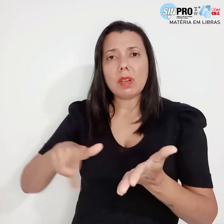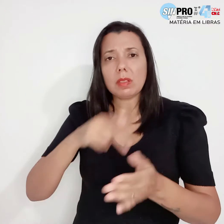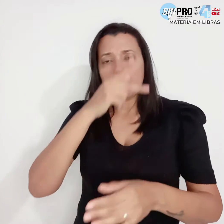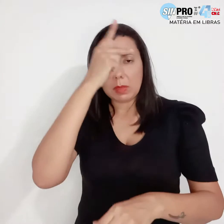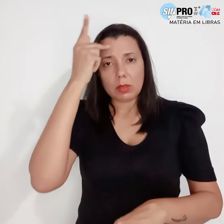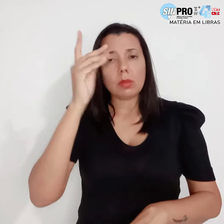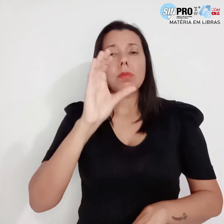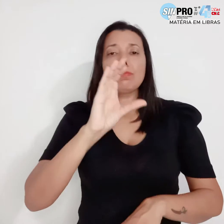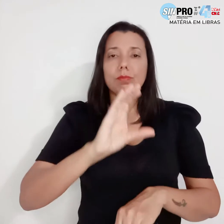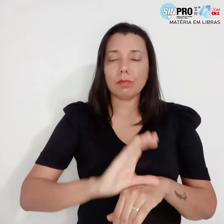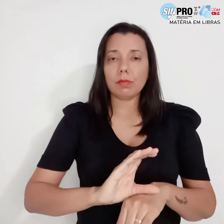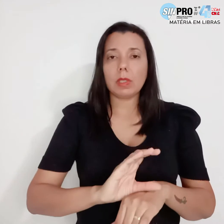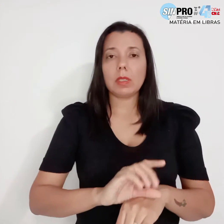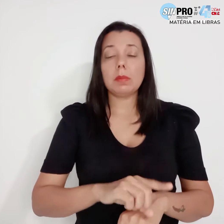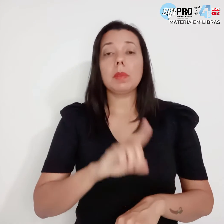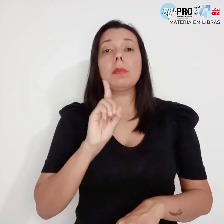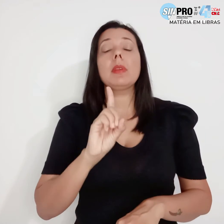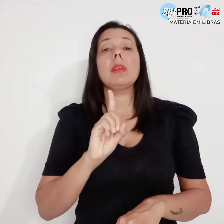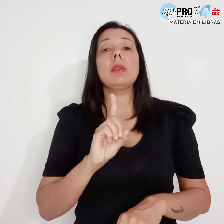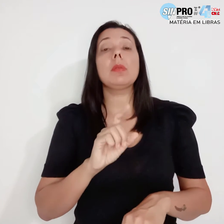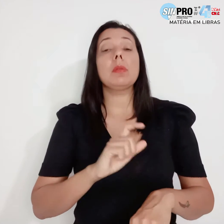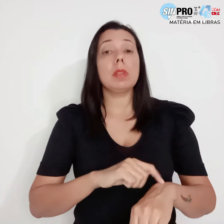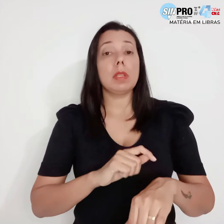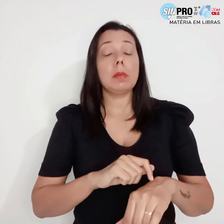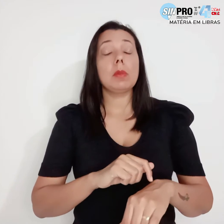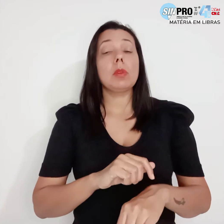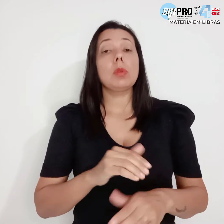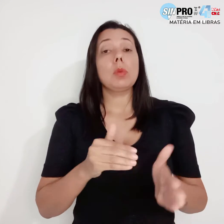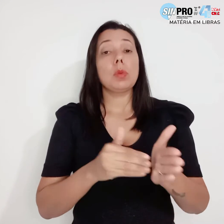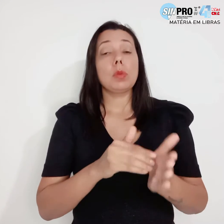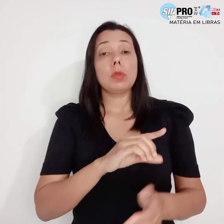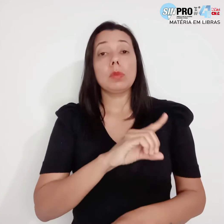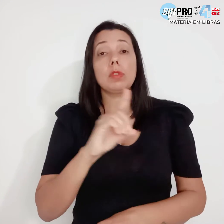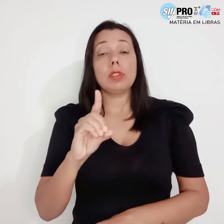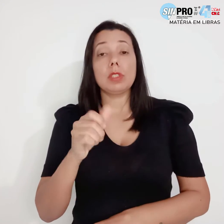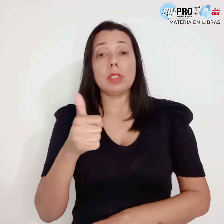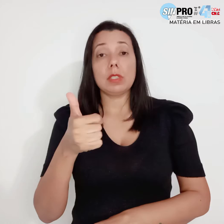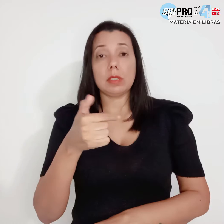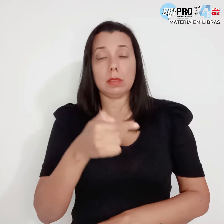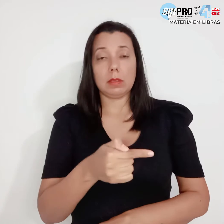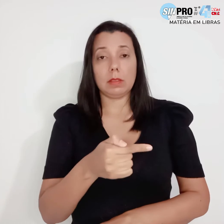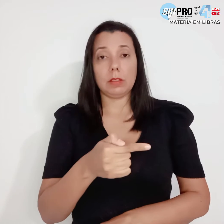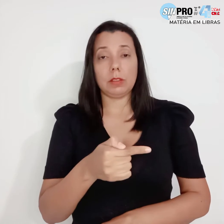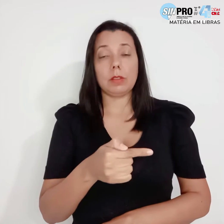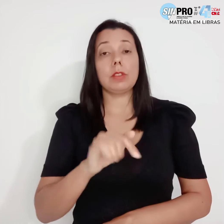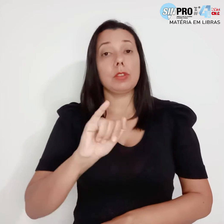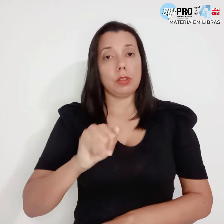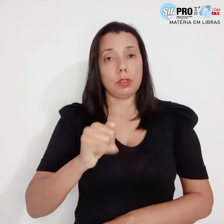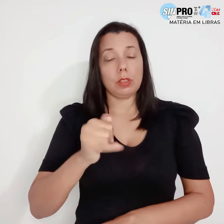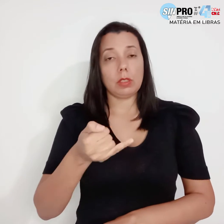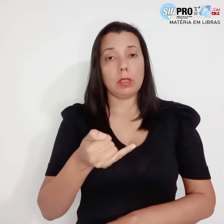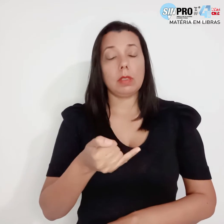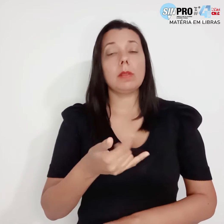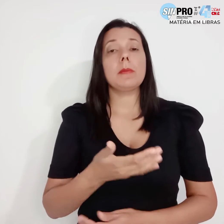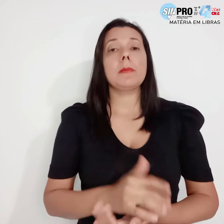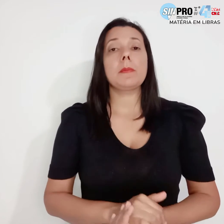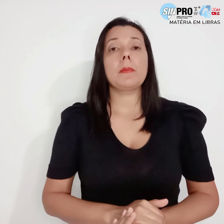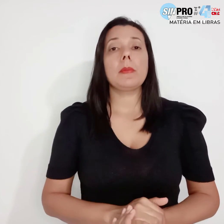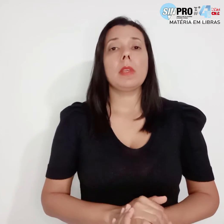candidatos na primeira fase do exame, realizada no último dia 17/1, que resultou numa onda